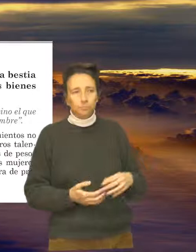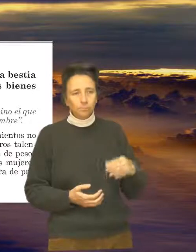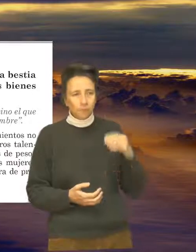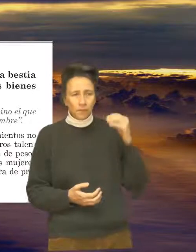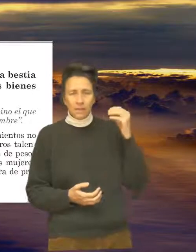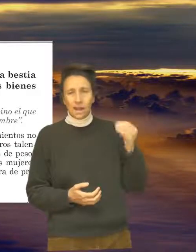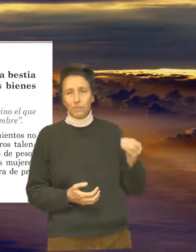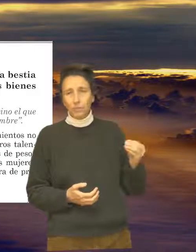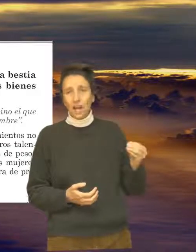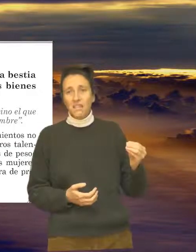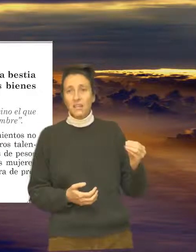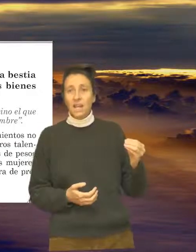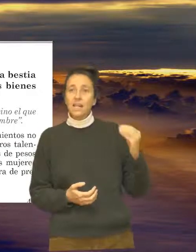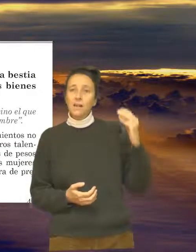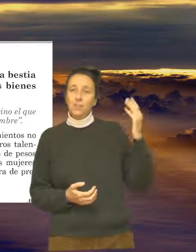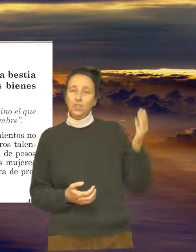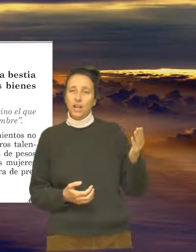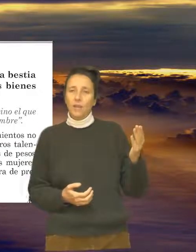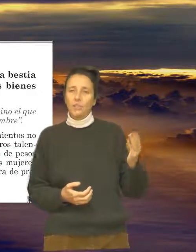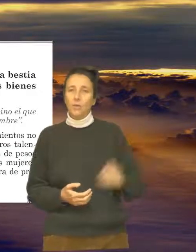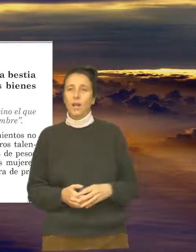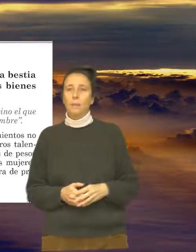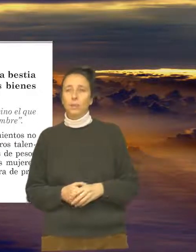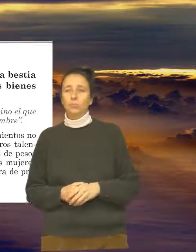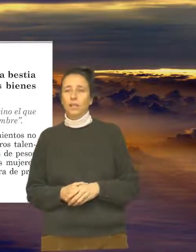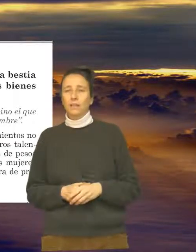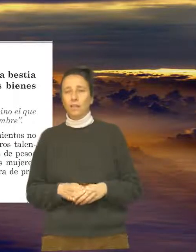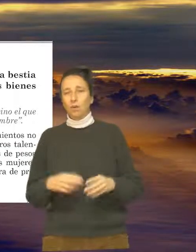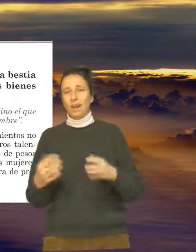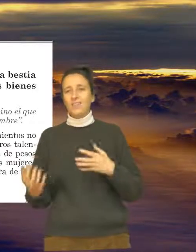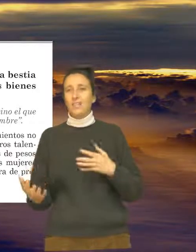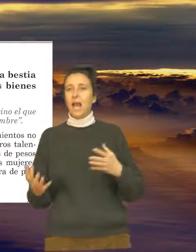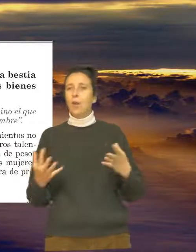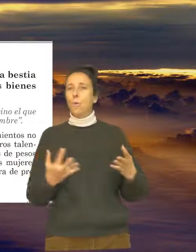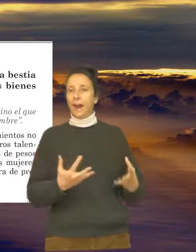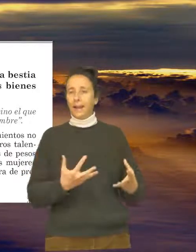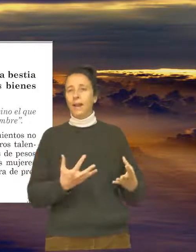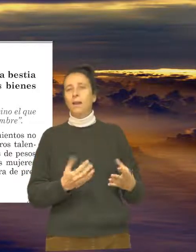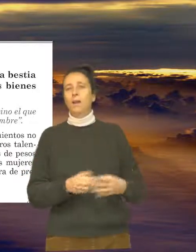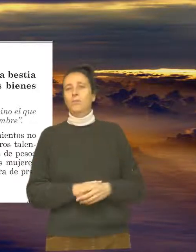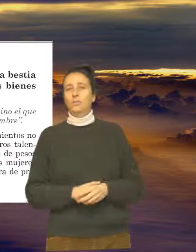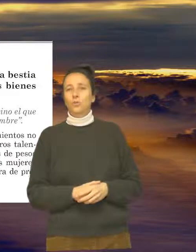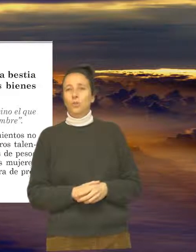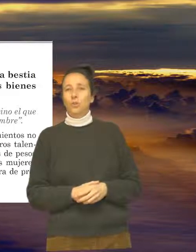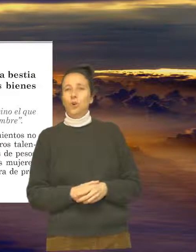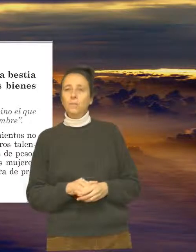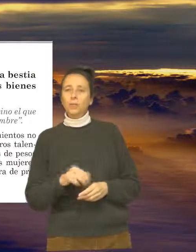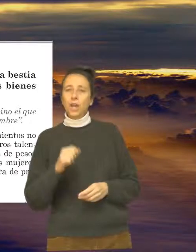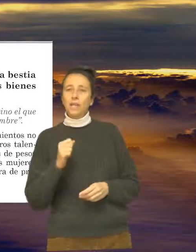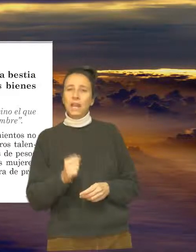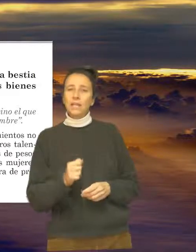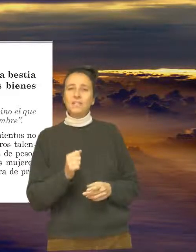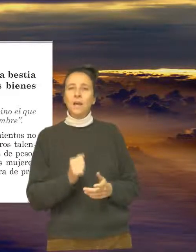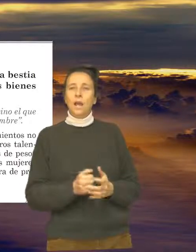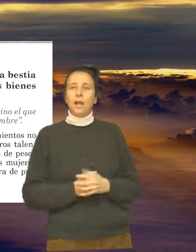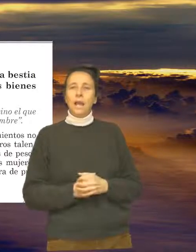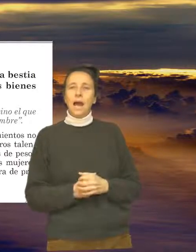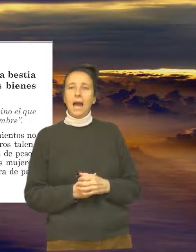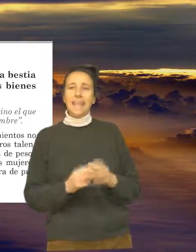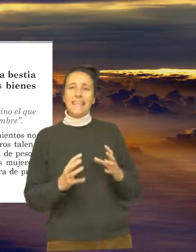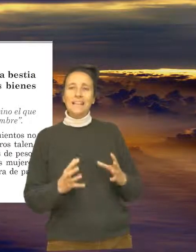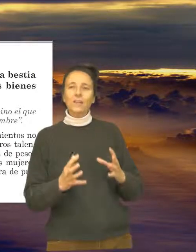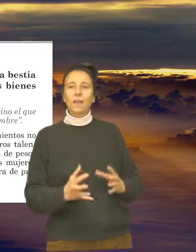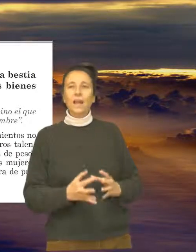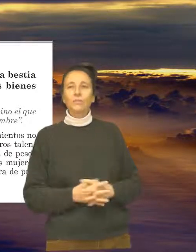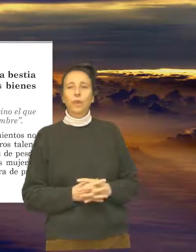sí. En relación a la señal, ya lo hemos analizado en la pregunta anterior, la señal o marca son sinónimos y es